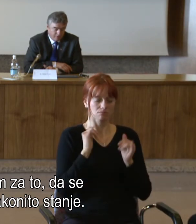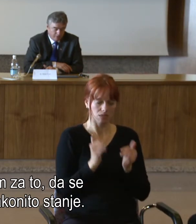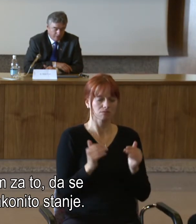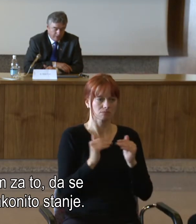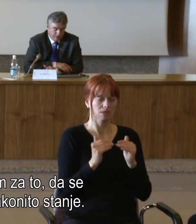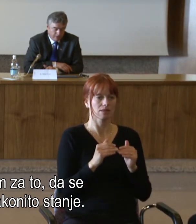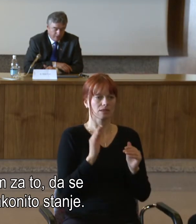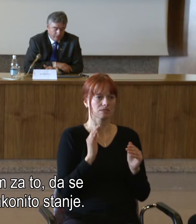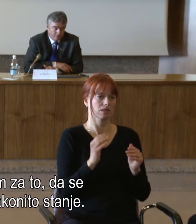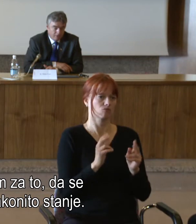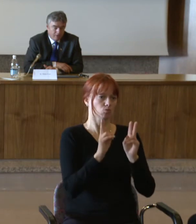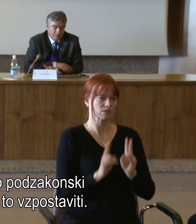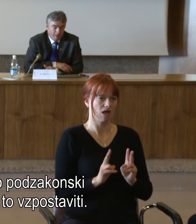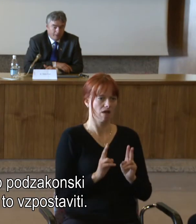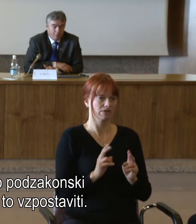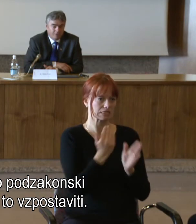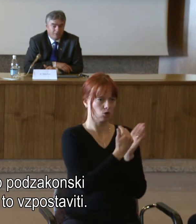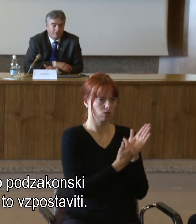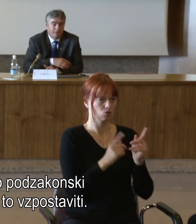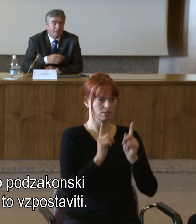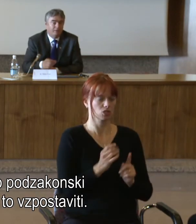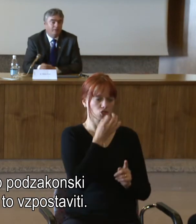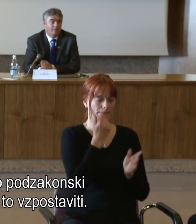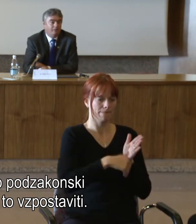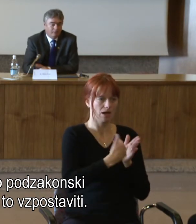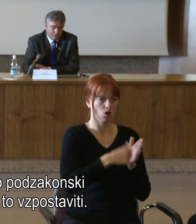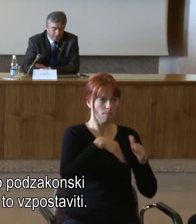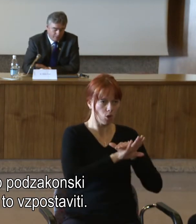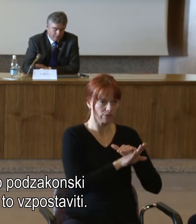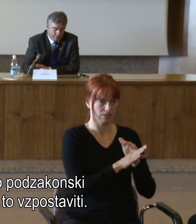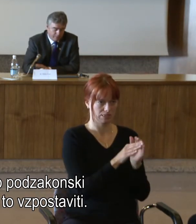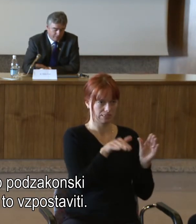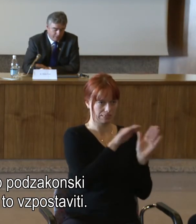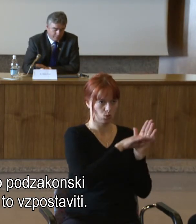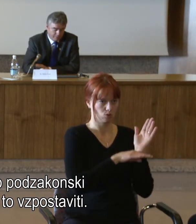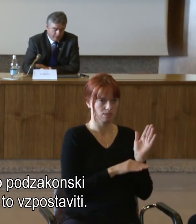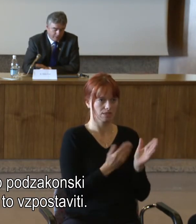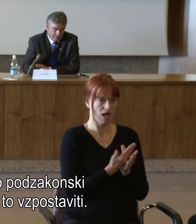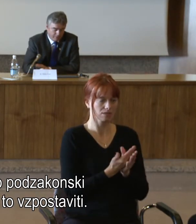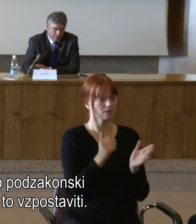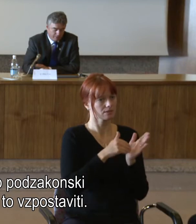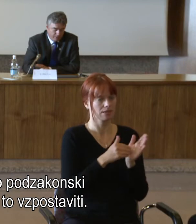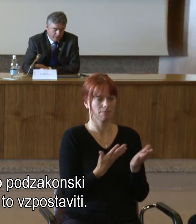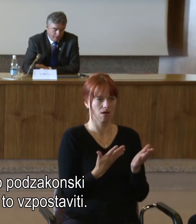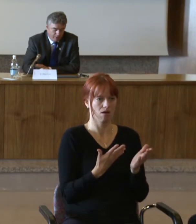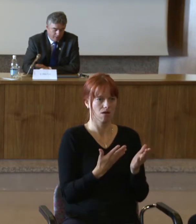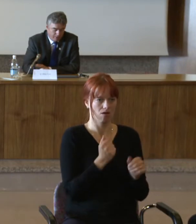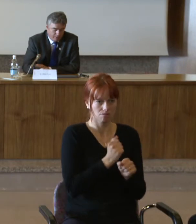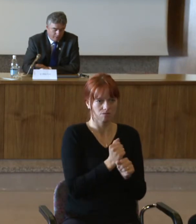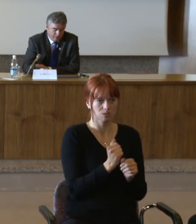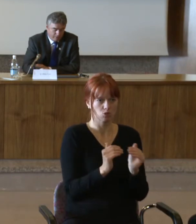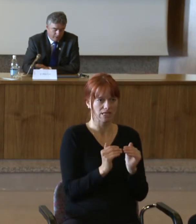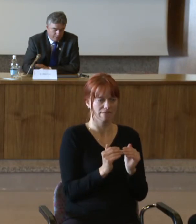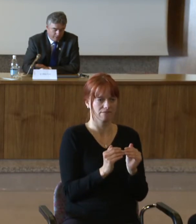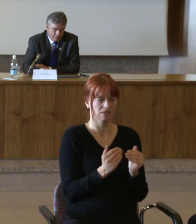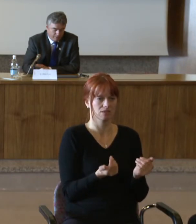spostavi zakonito stanje. Če manjkajo podzakonski akti in druge stvari, je pač treba vzpostaviti to.